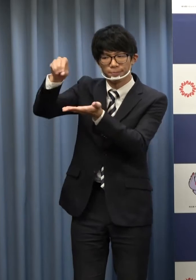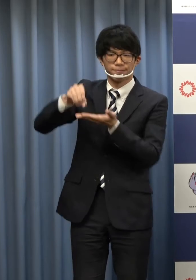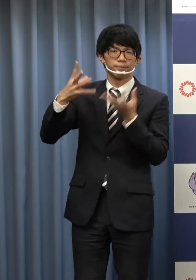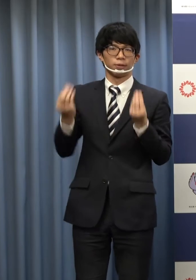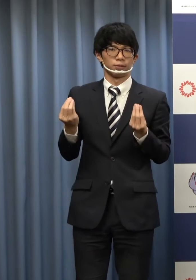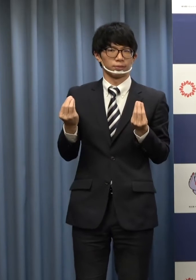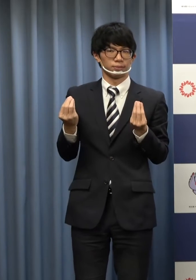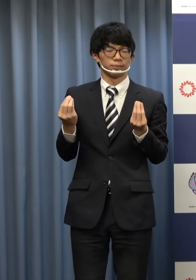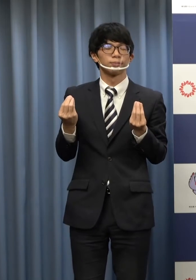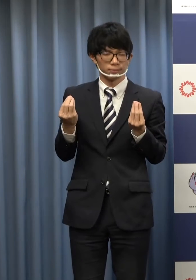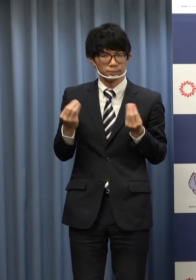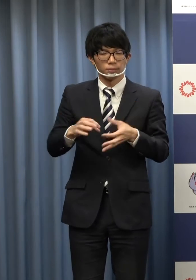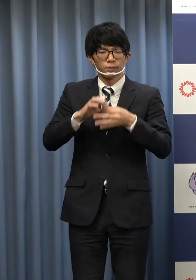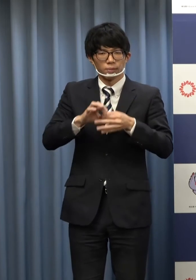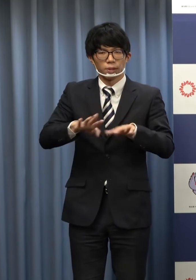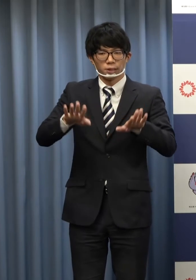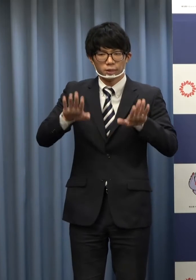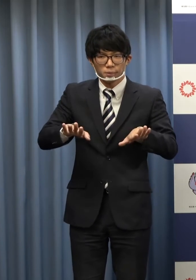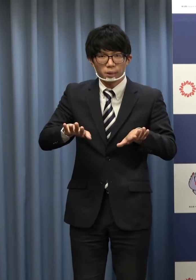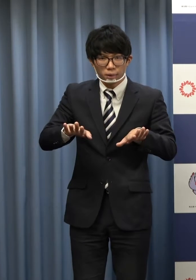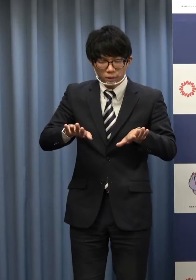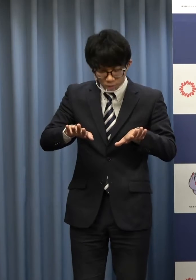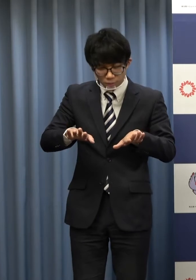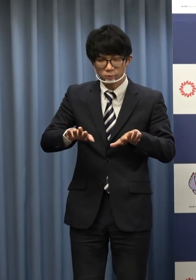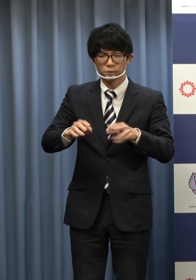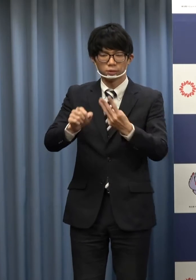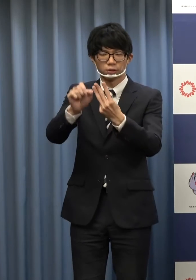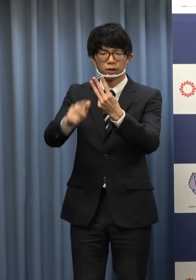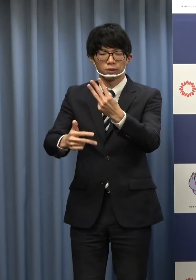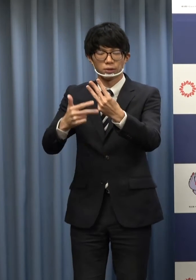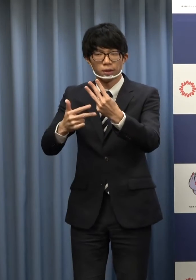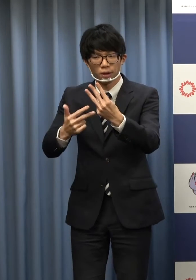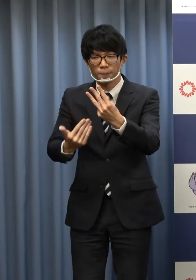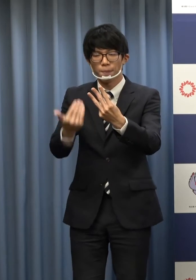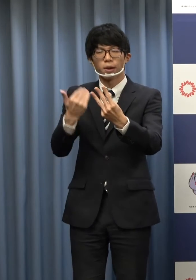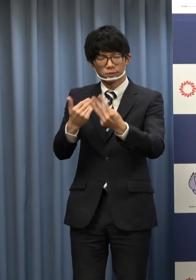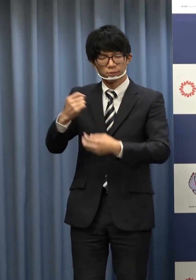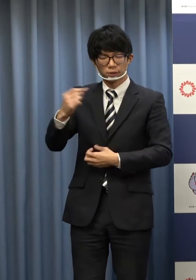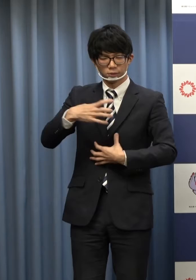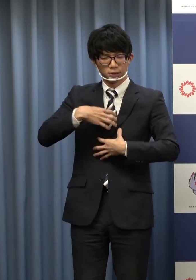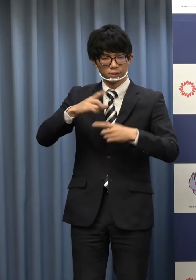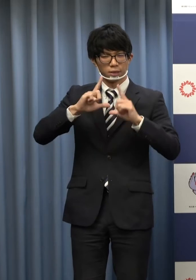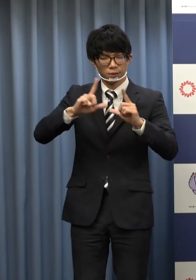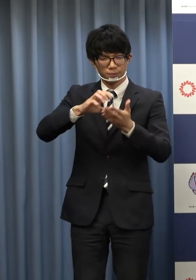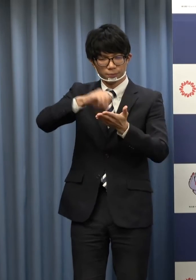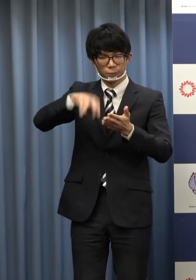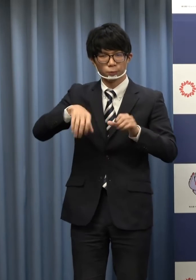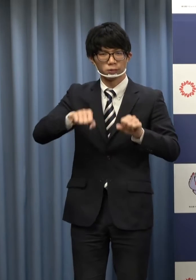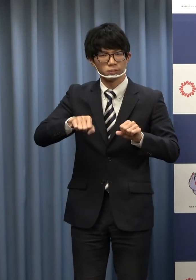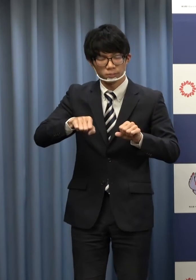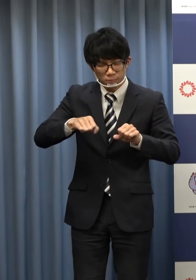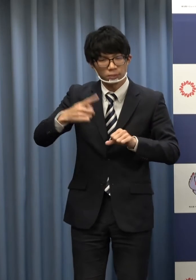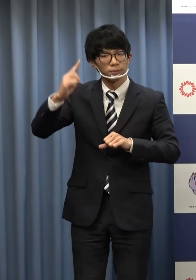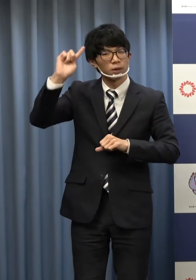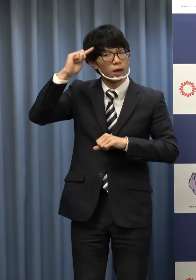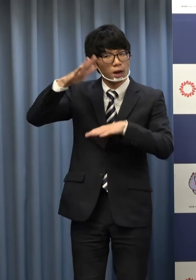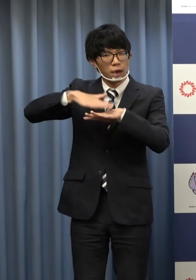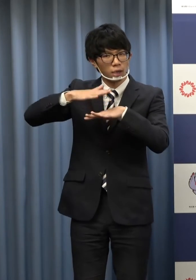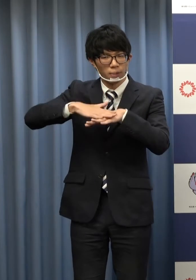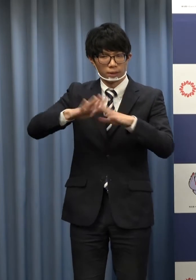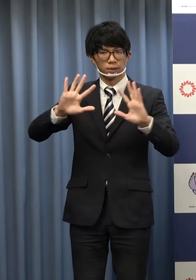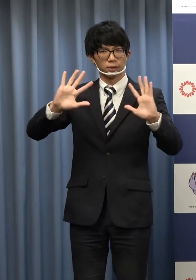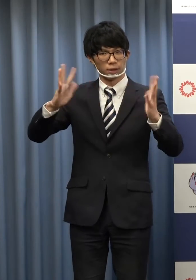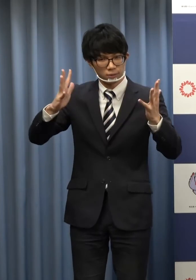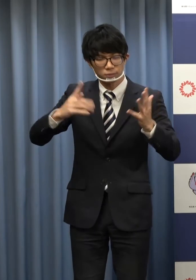現時点では前倒しでの解除を検討する段階にはないというのが私どもの判断であります